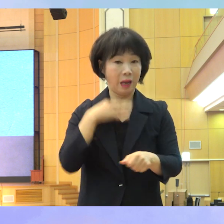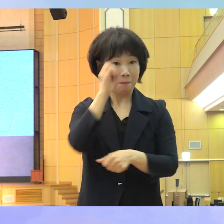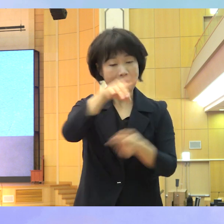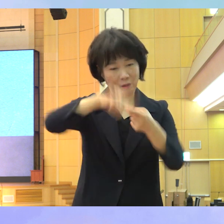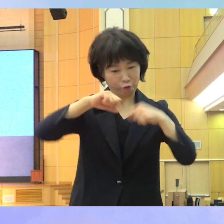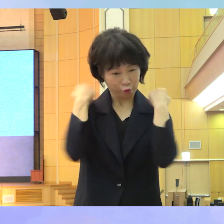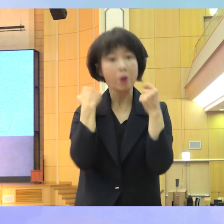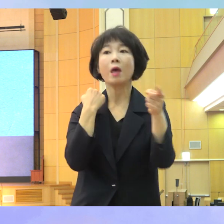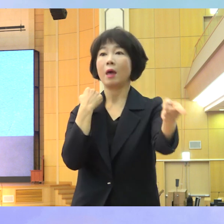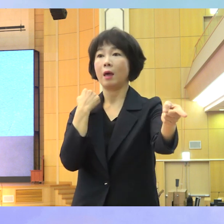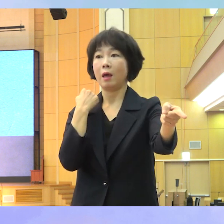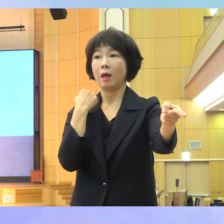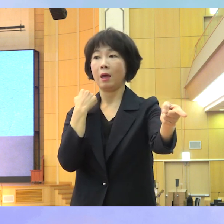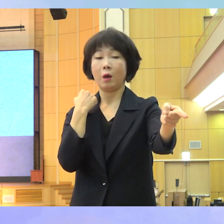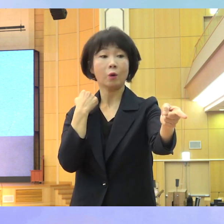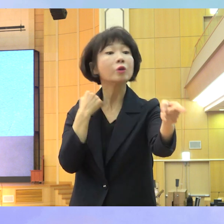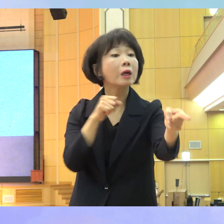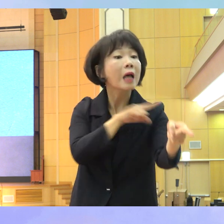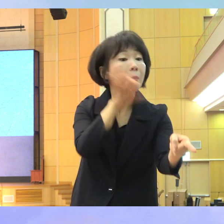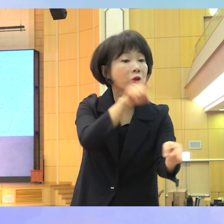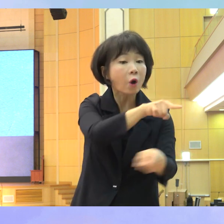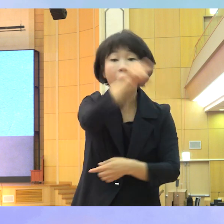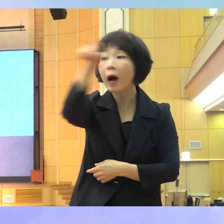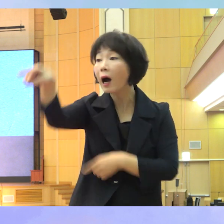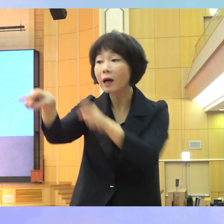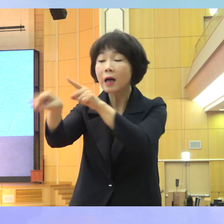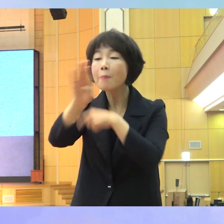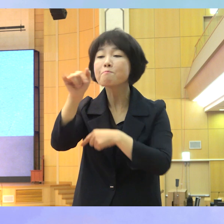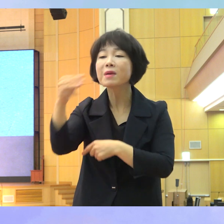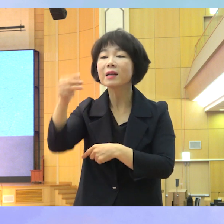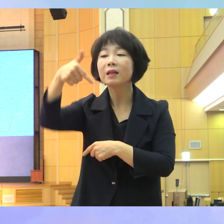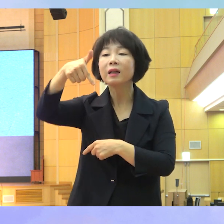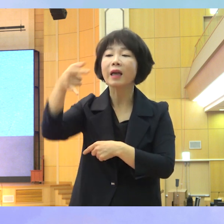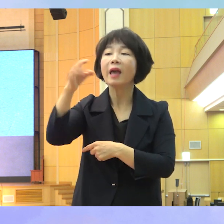먼저 빌 게이츠한테 가서 이렇게 얘기를 합니다.